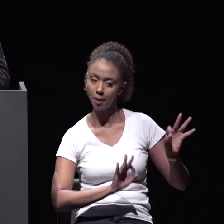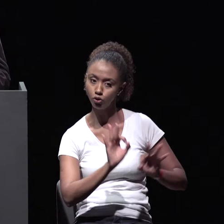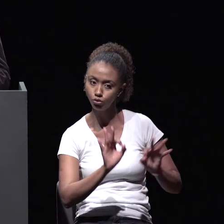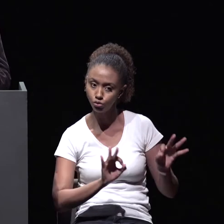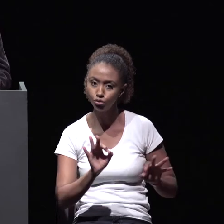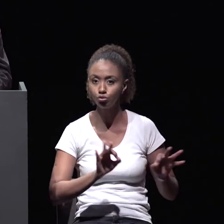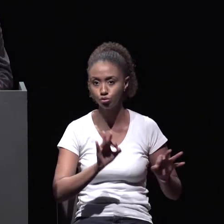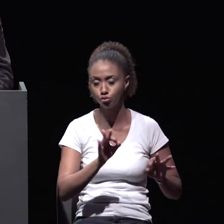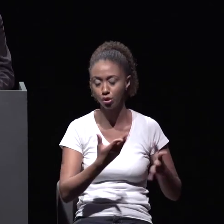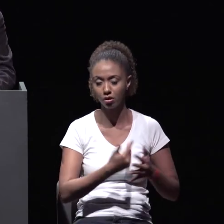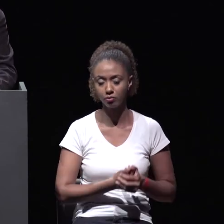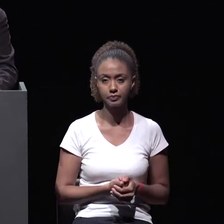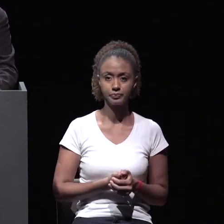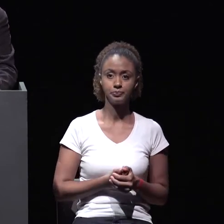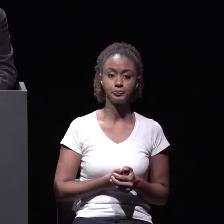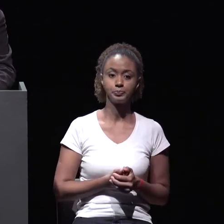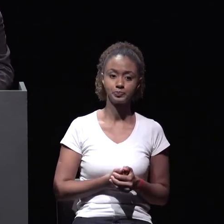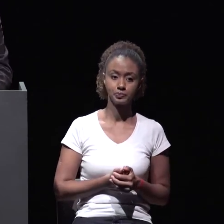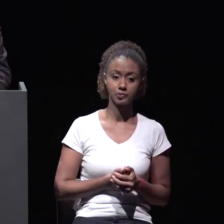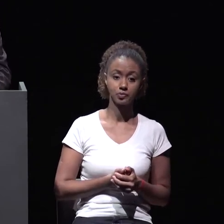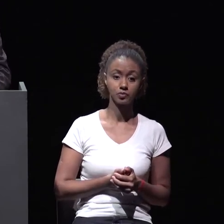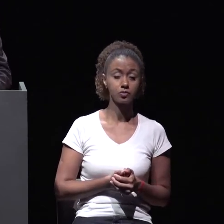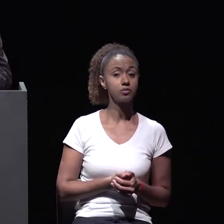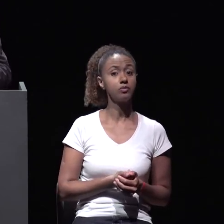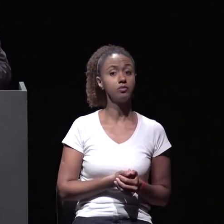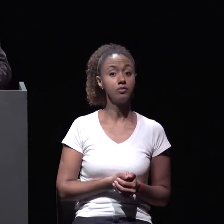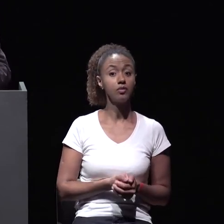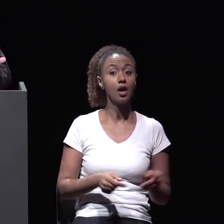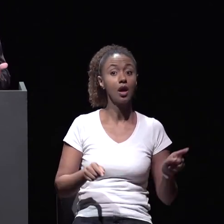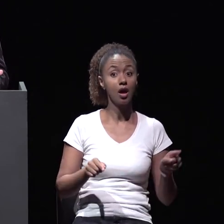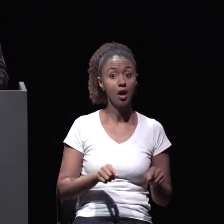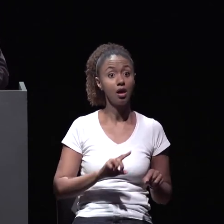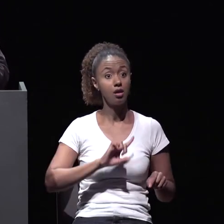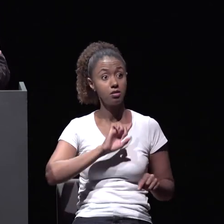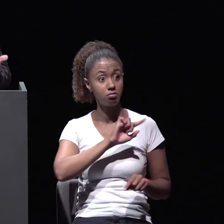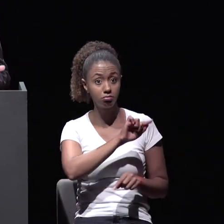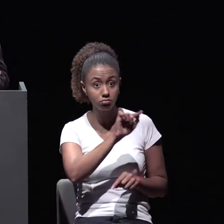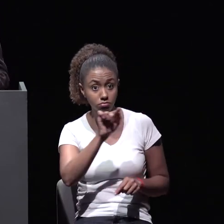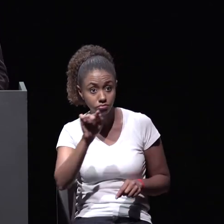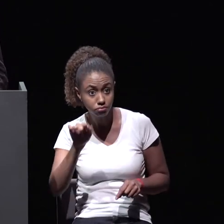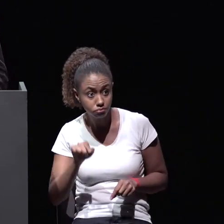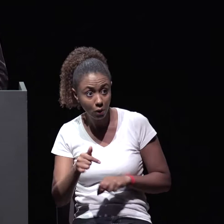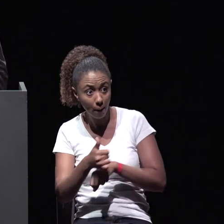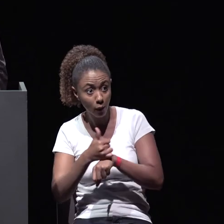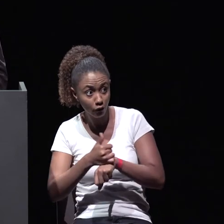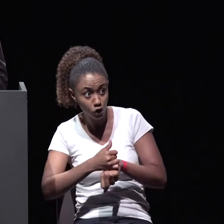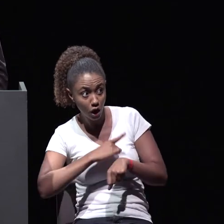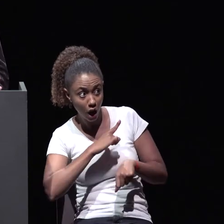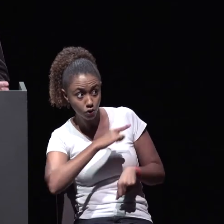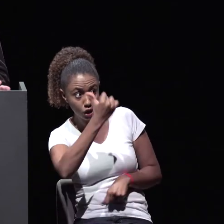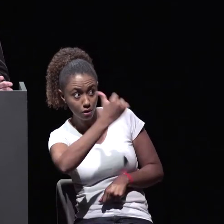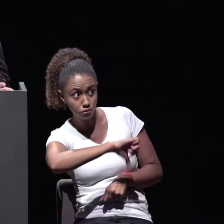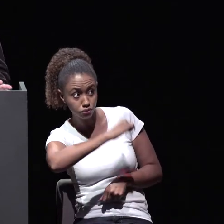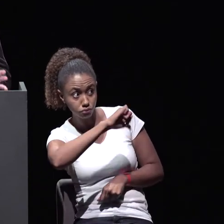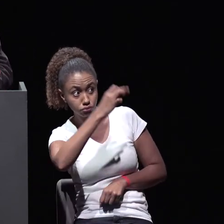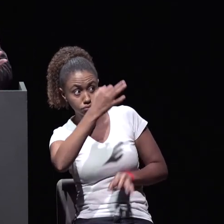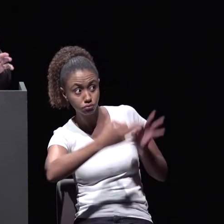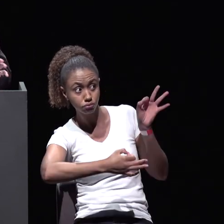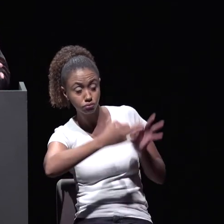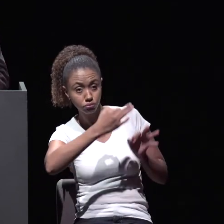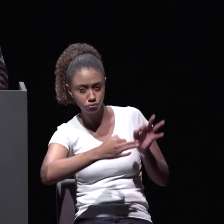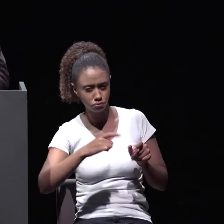qual eles propõem do ofício ao qual ele se propõe e reconhecido pelos seus pares num exame na via juízes nas câmaras